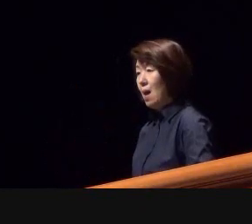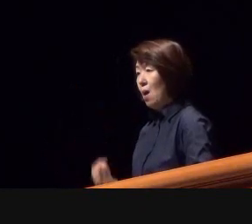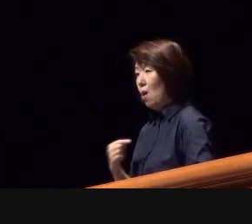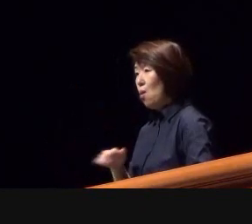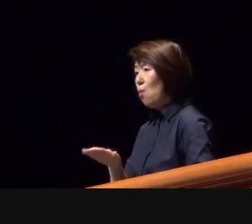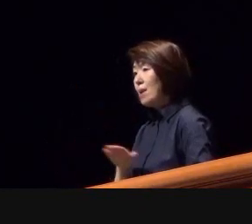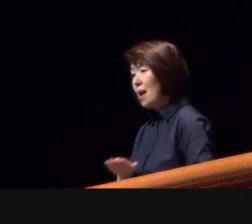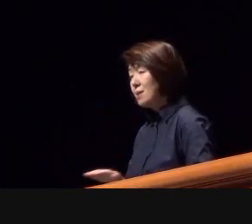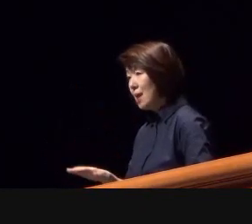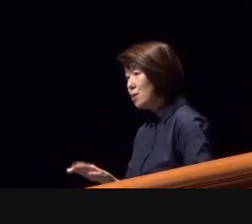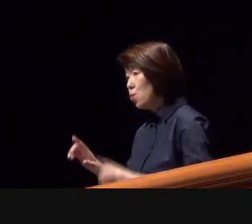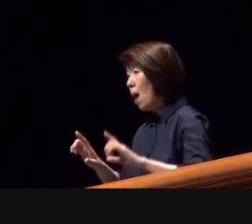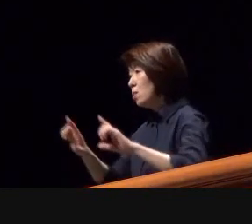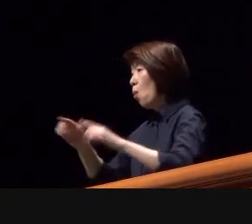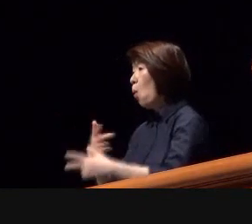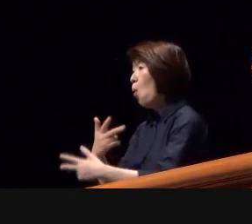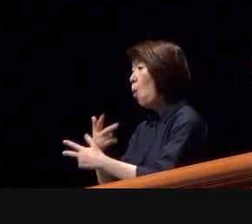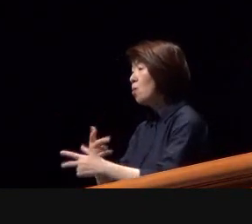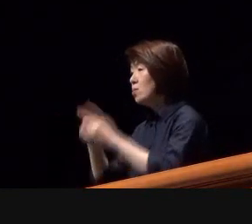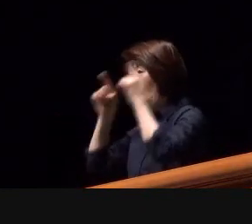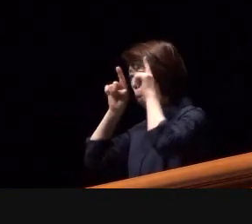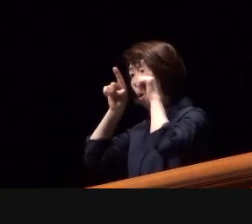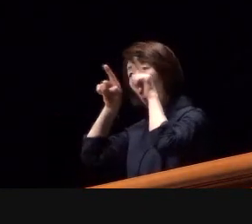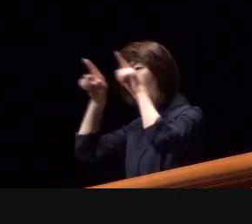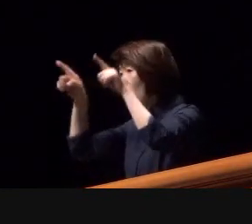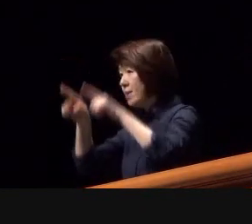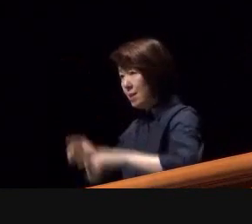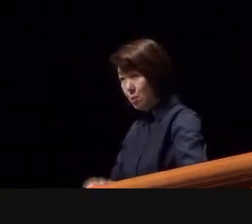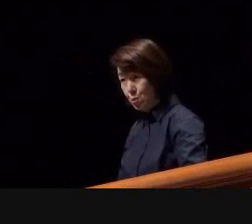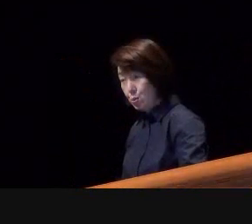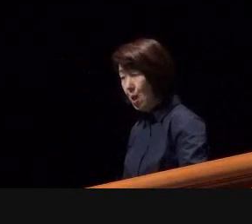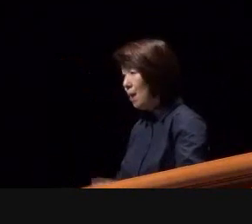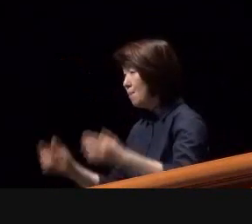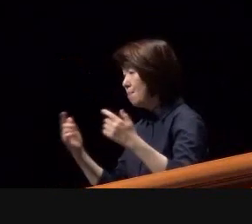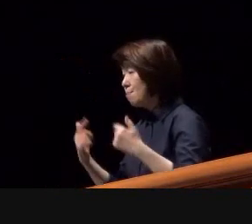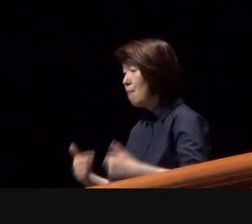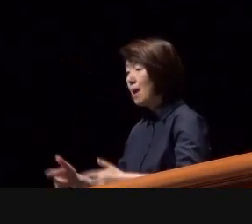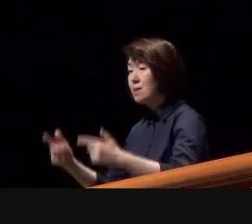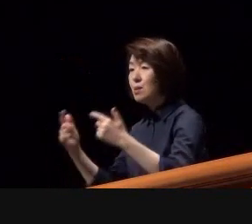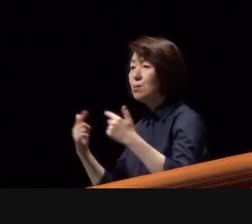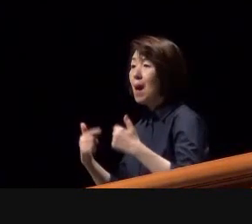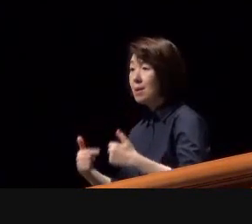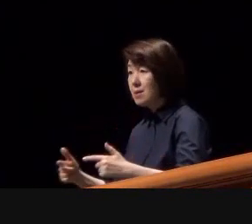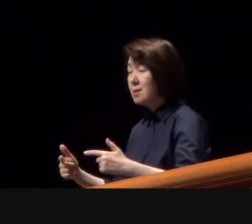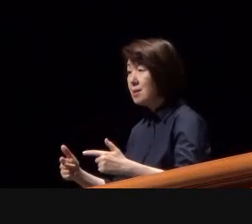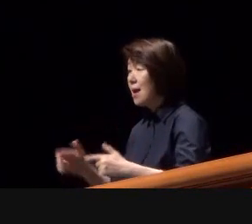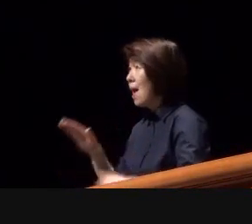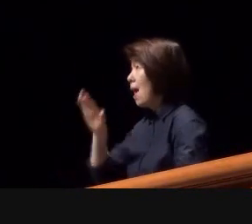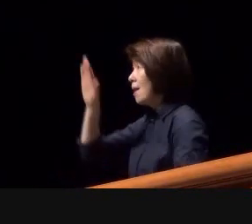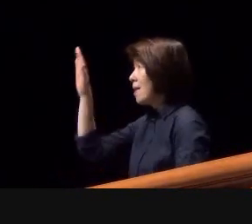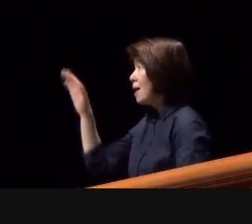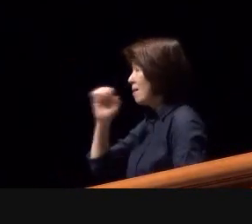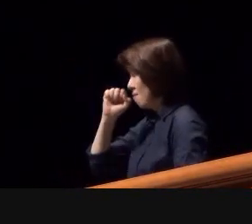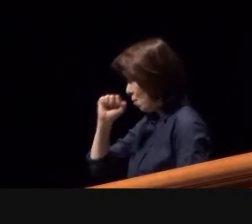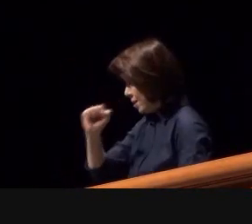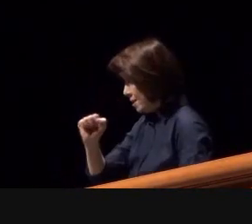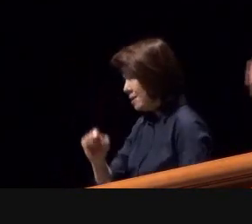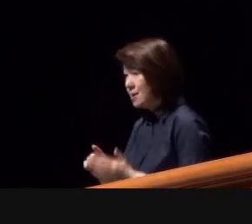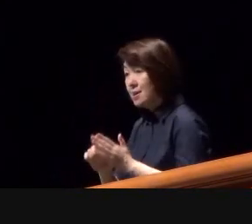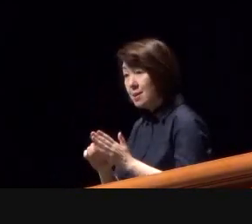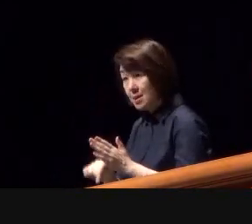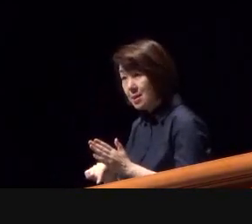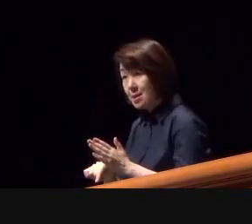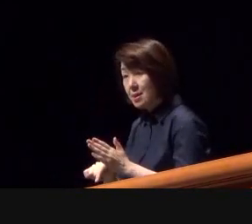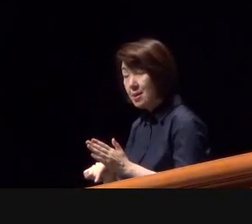は東北の鬼です。毎日毎日ですね、天気のいい日にこ